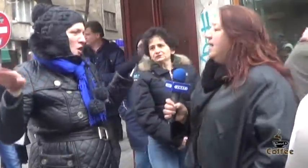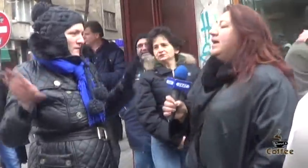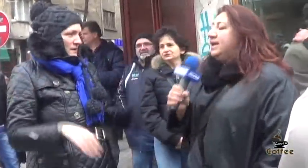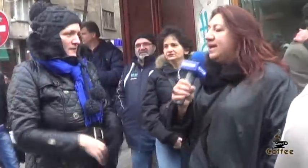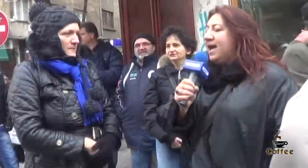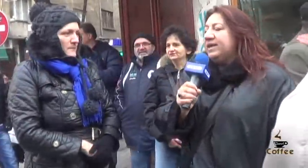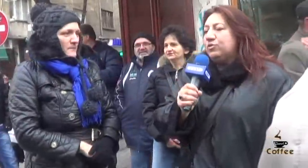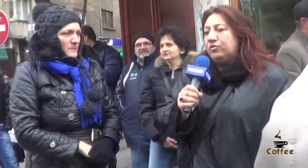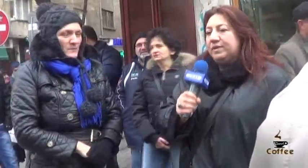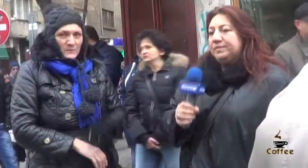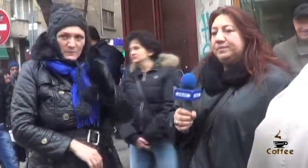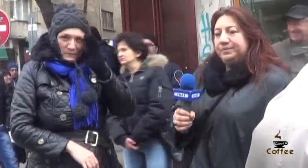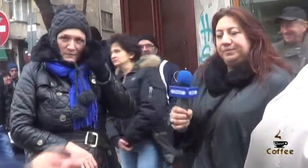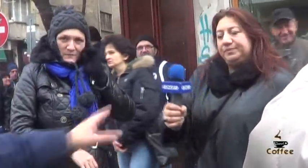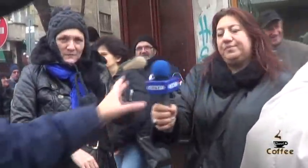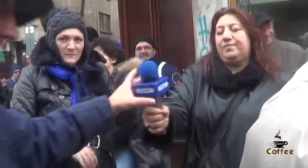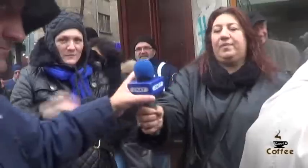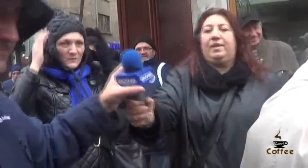казваш? Лили Ангелова.